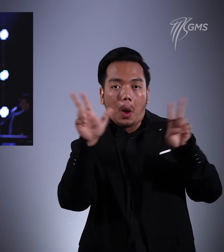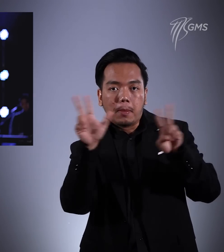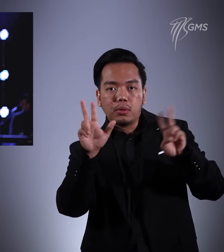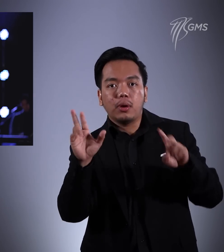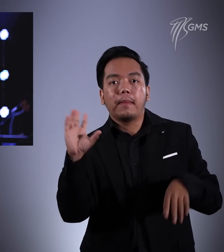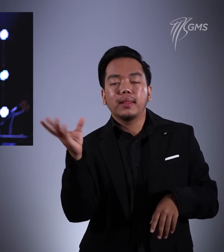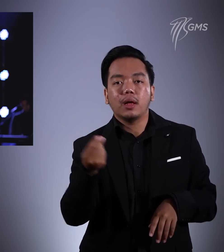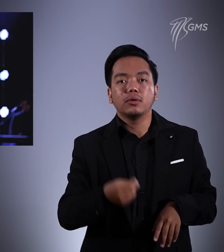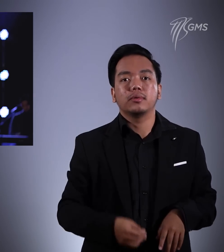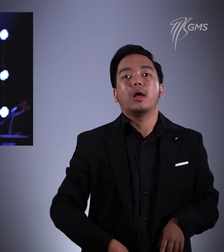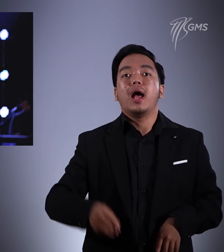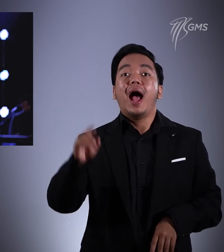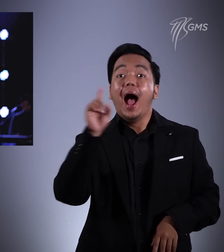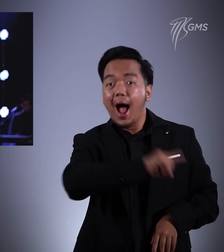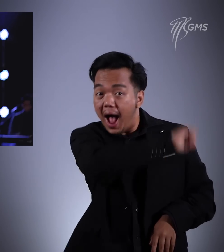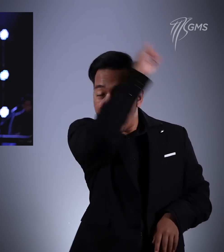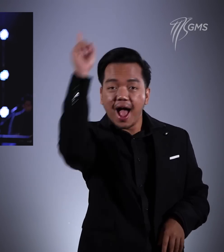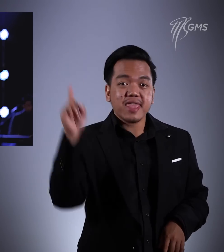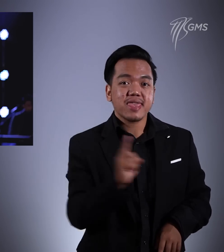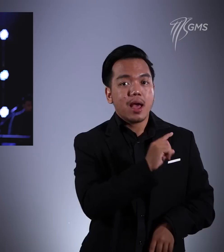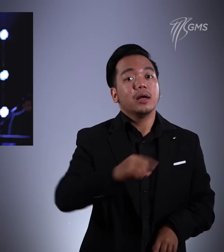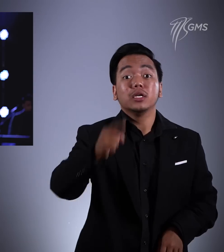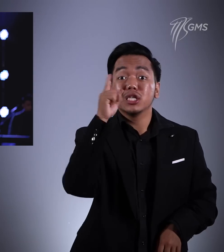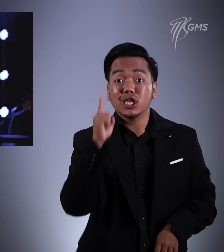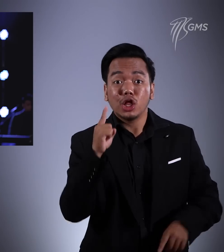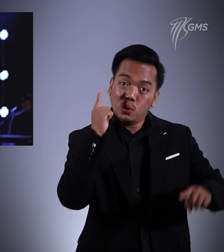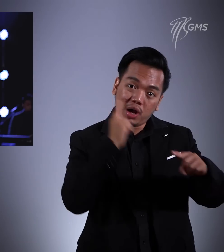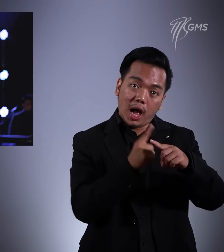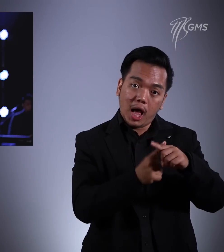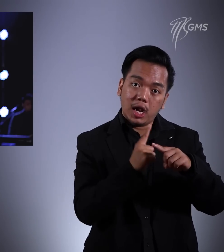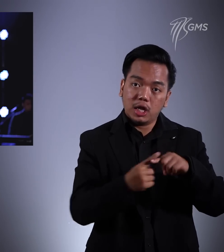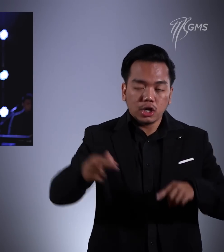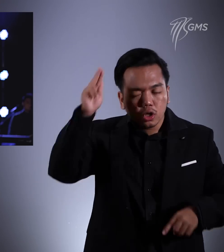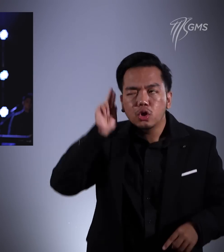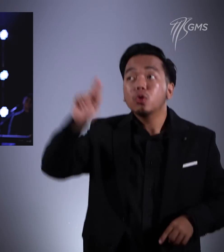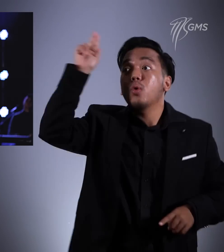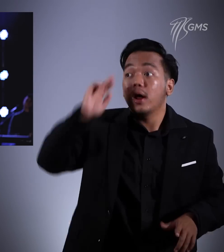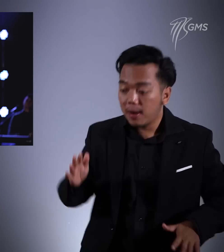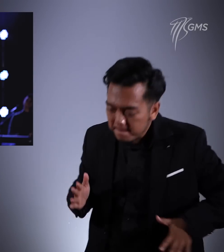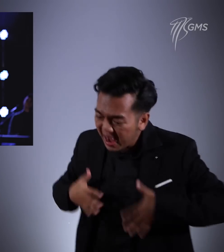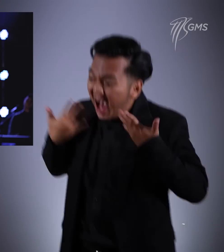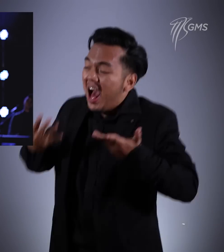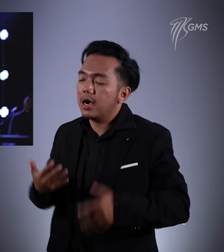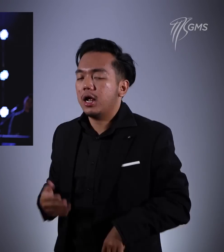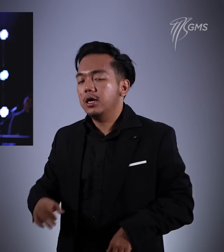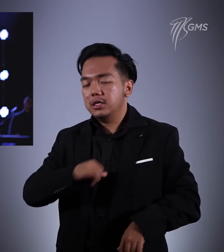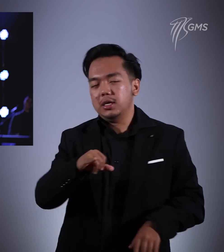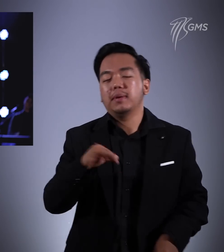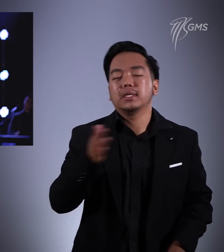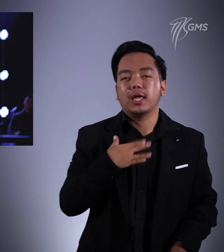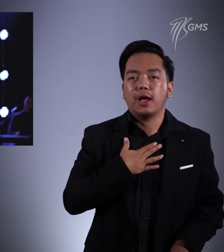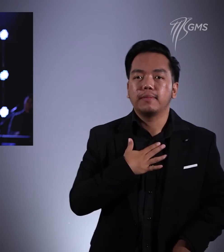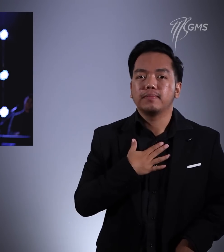hanya sekali Tuhan marah sama saya. Hanya sekali in 28 years. Mana ada orang sesabar itu, makanya Tuhan itu panjang